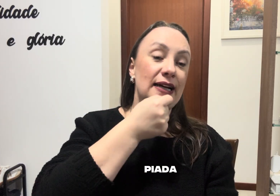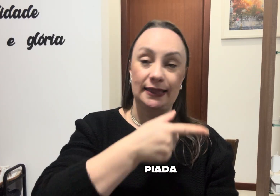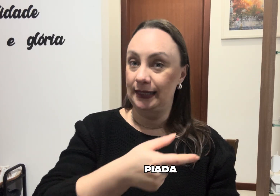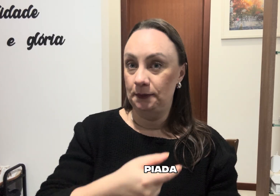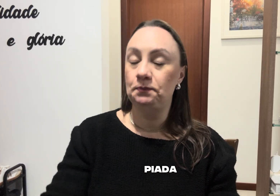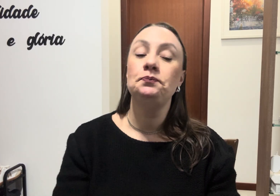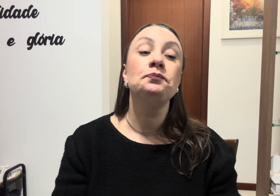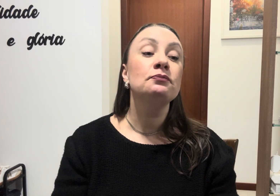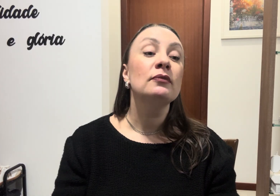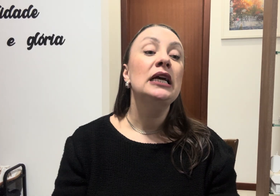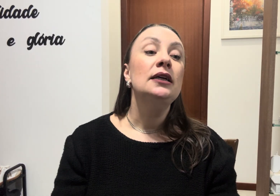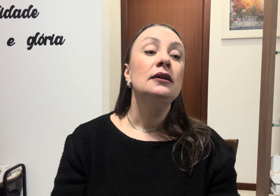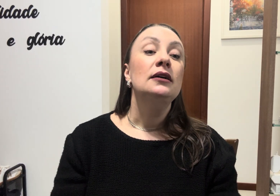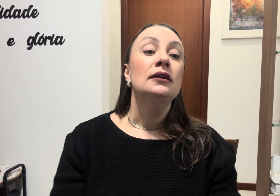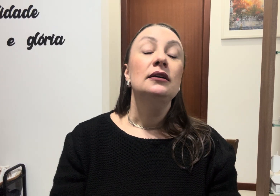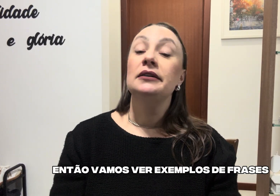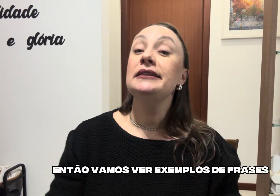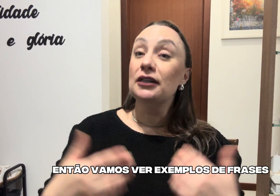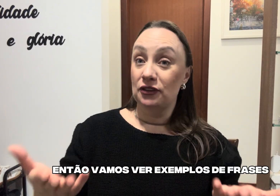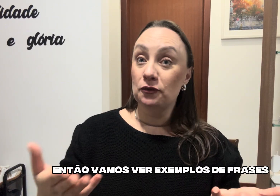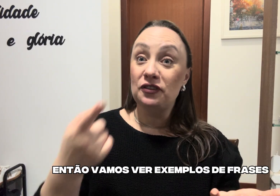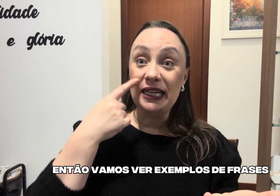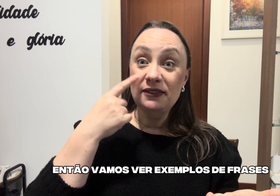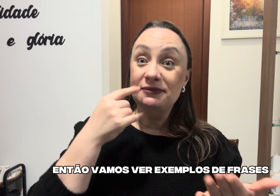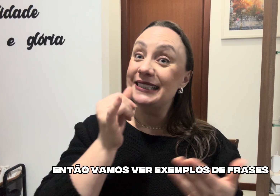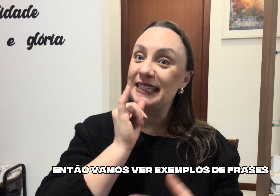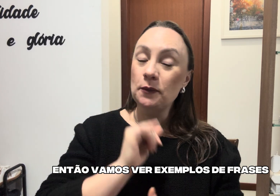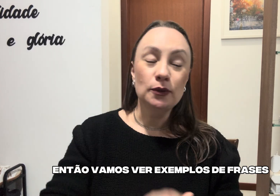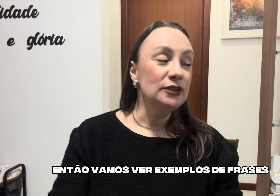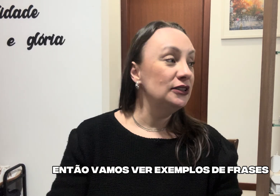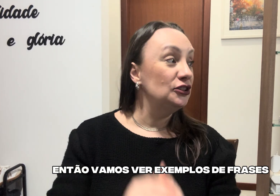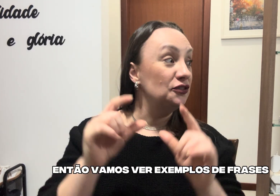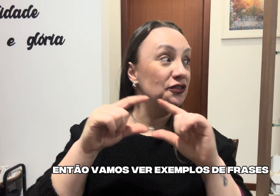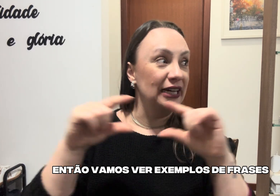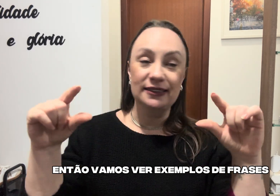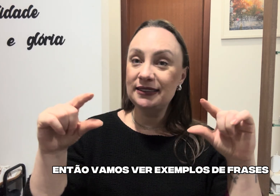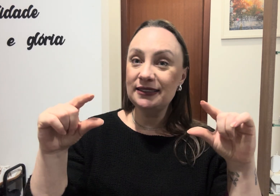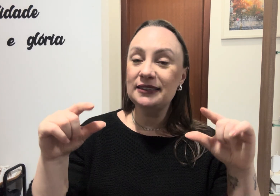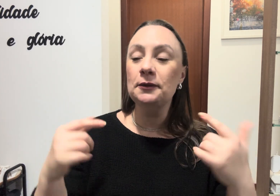Piada. Então, vamos ver exemplos de frases.